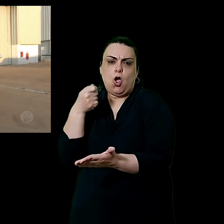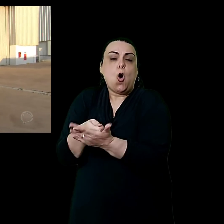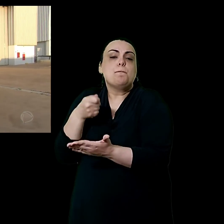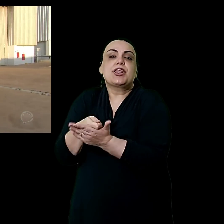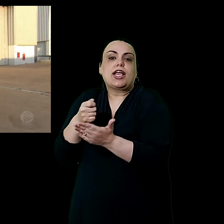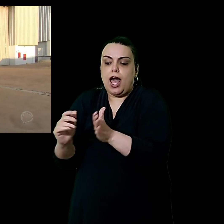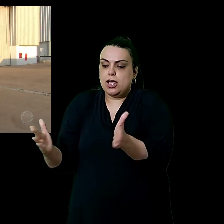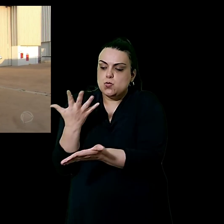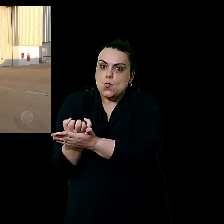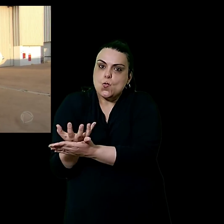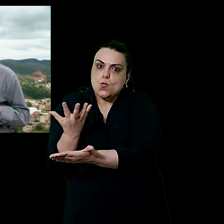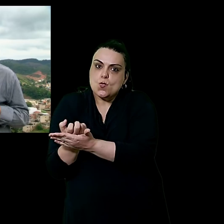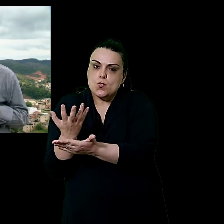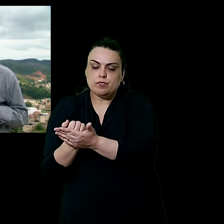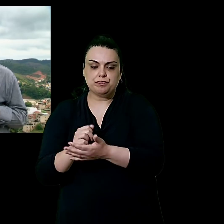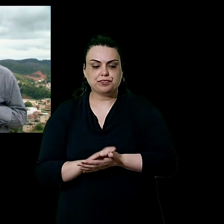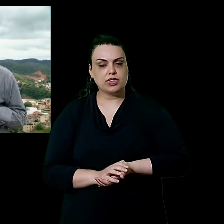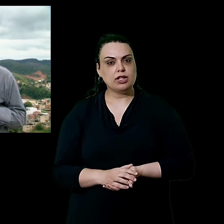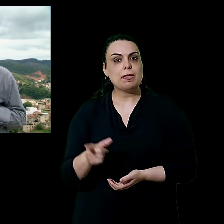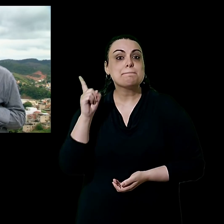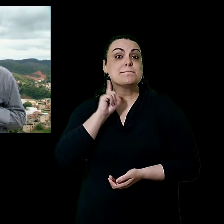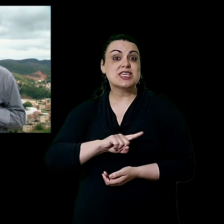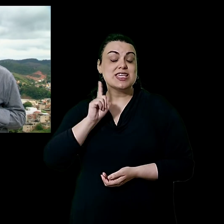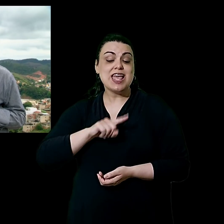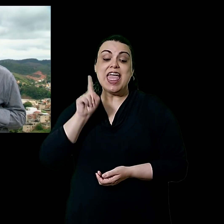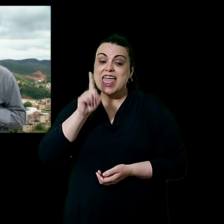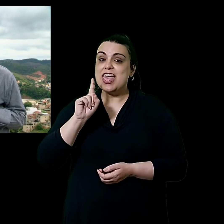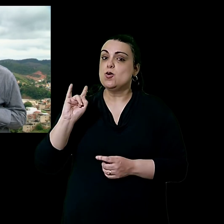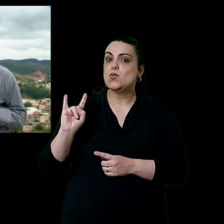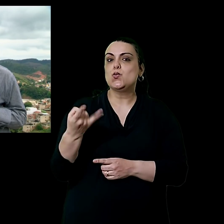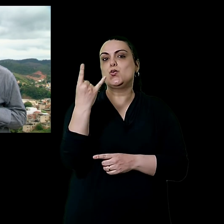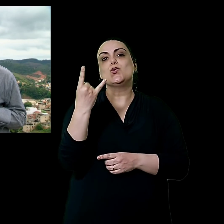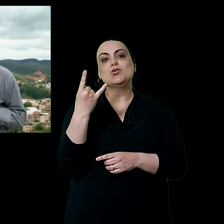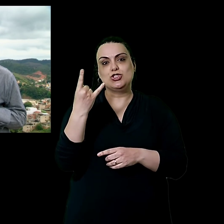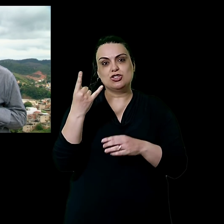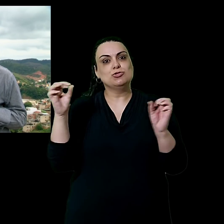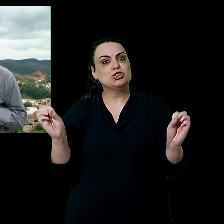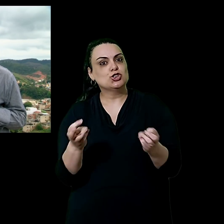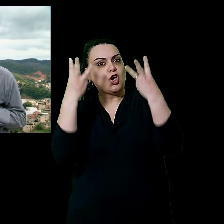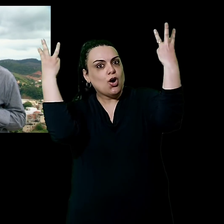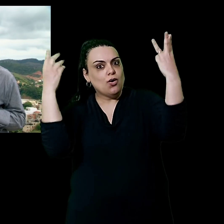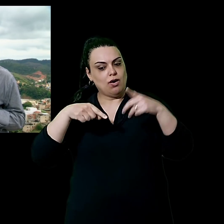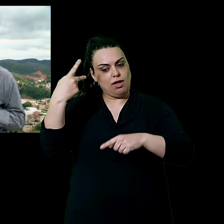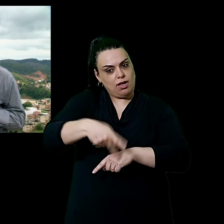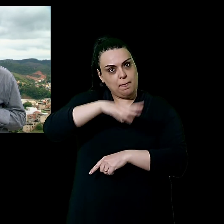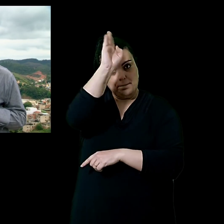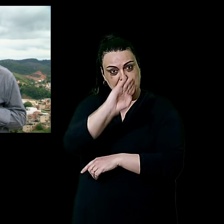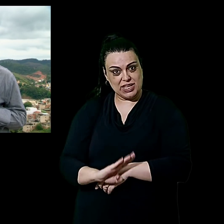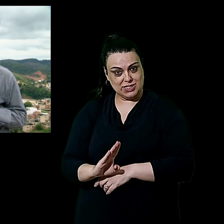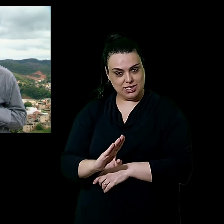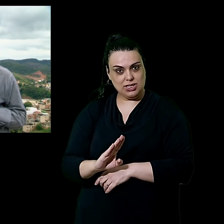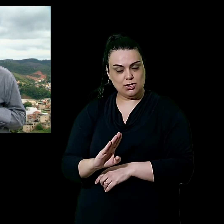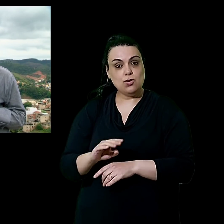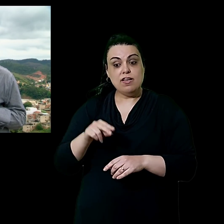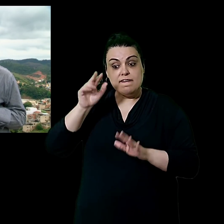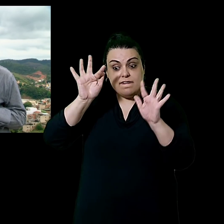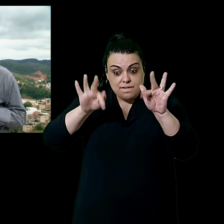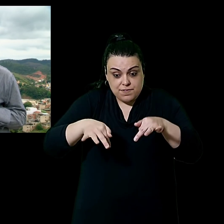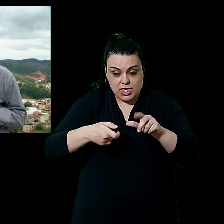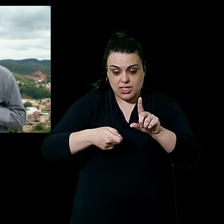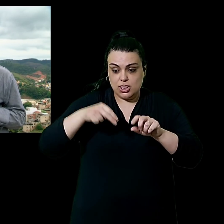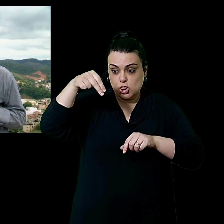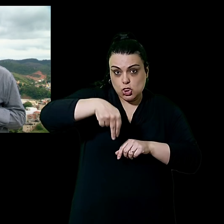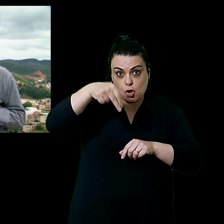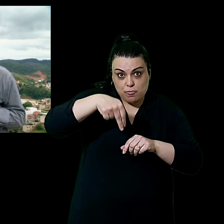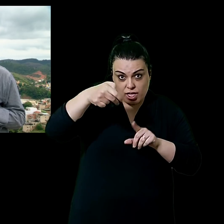é obrigatório. Minas Gerais seria a última apresentação de Marília Mendonça no Brasil, que ainda no fim de